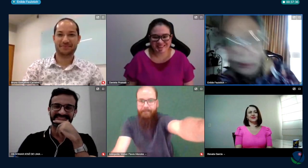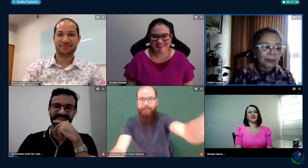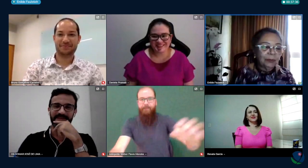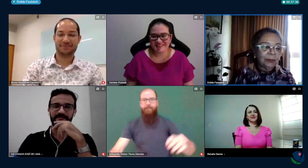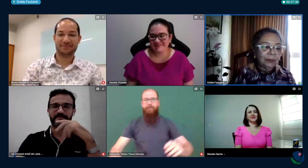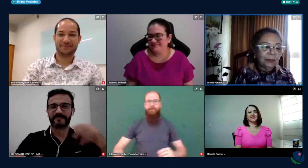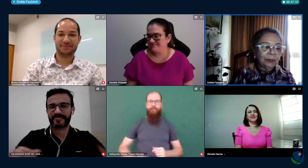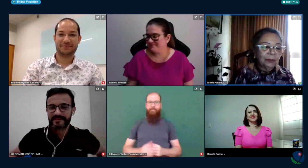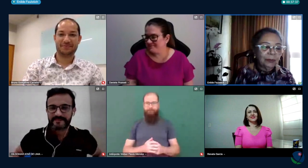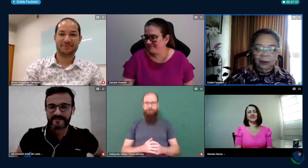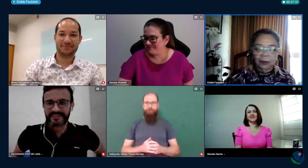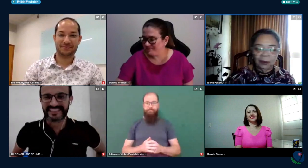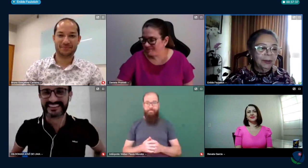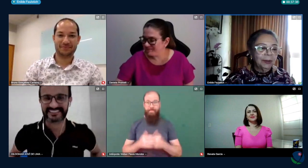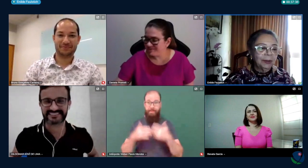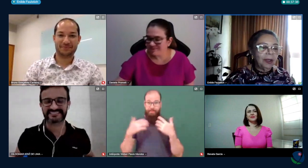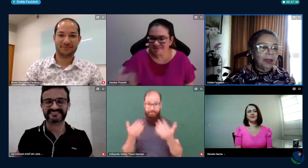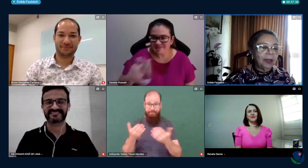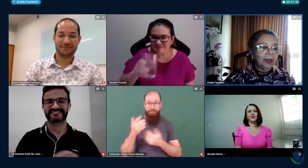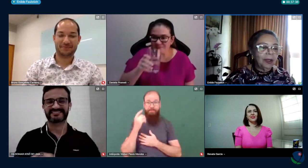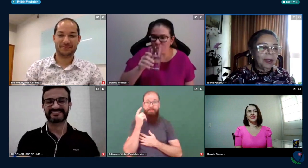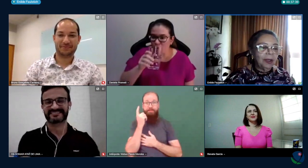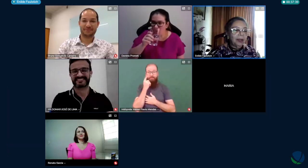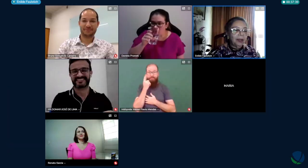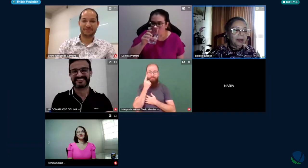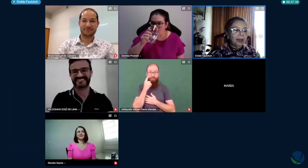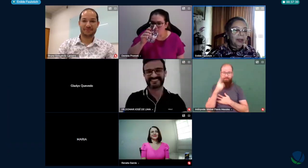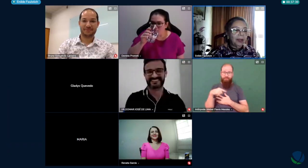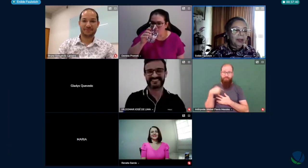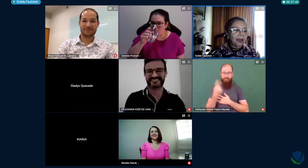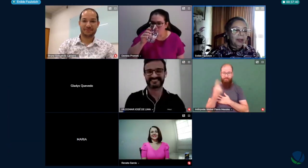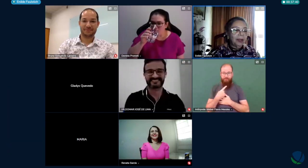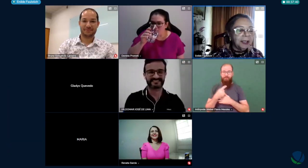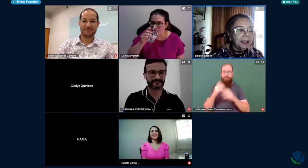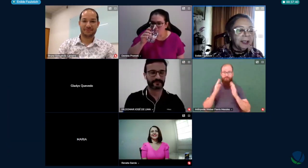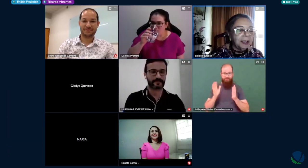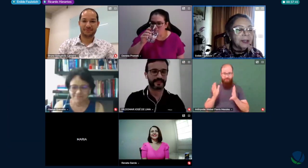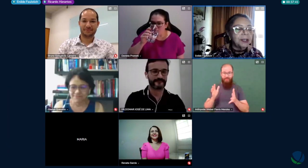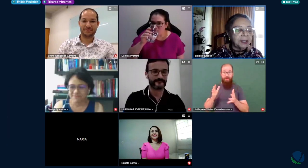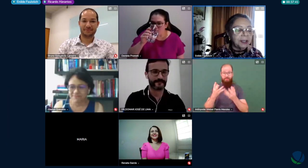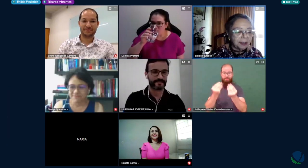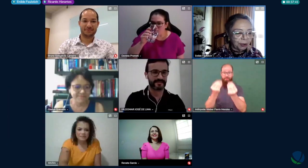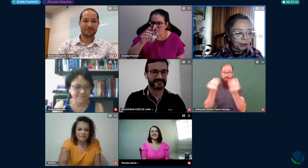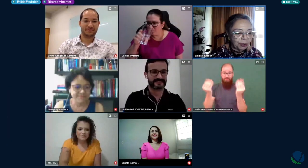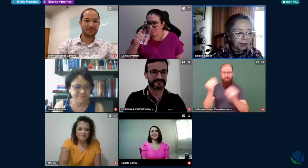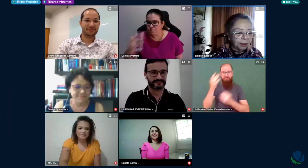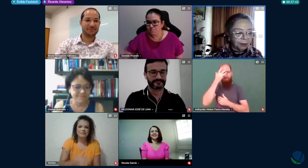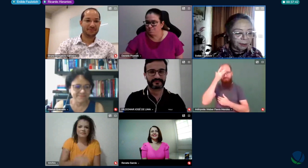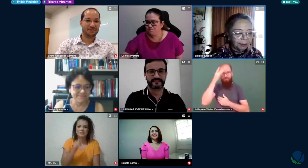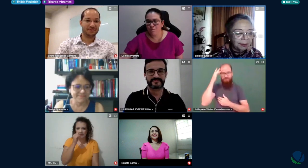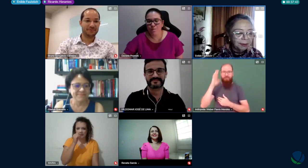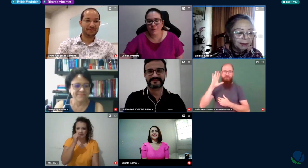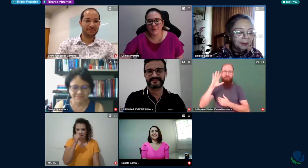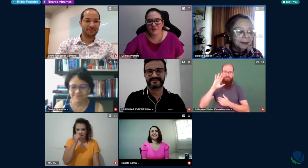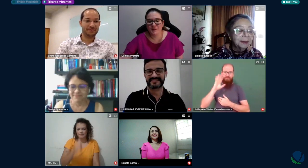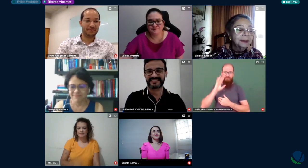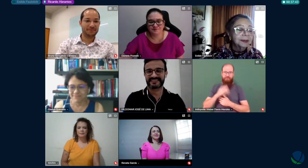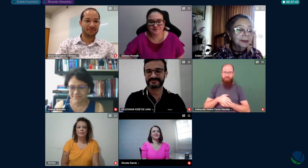Bom, vamos ver se o nosso... Olha, nós tivemos um público aqui bacaninha, né? Muita gente aqui assistindo.